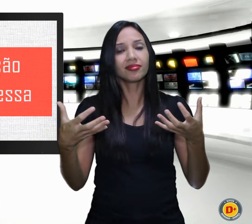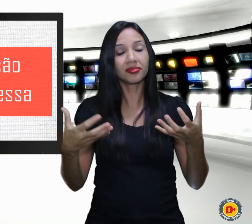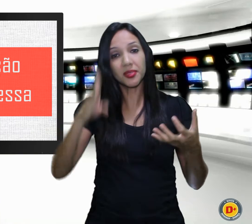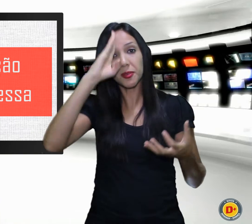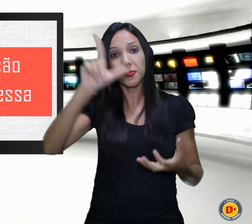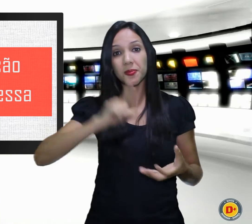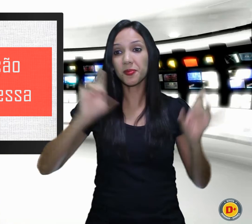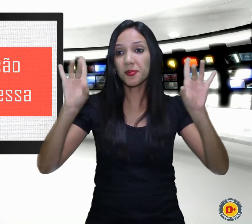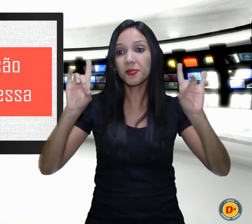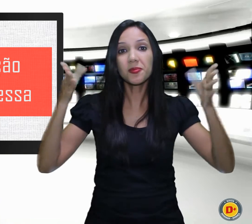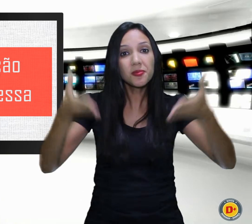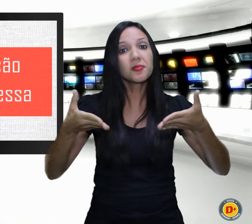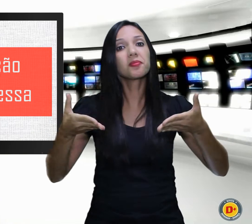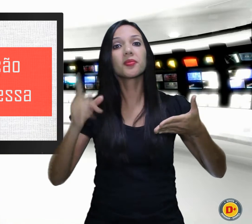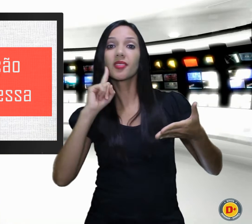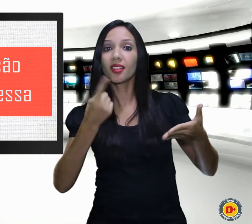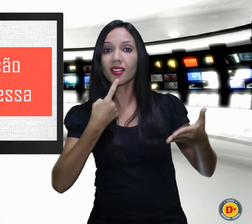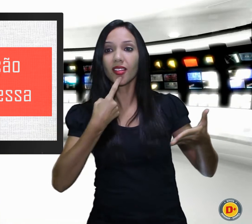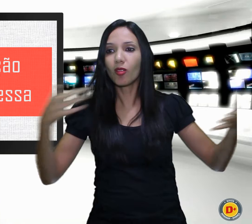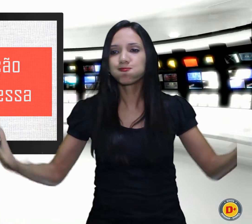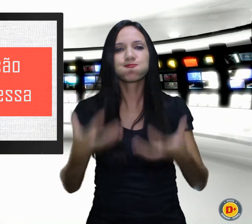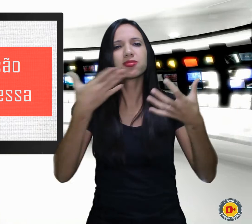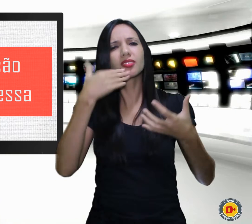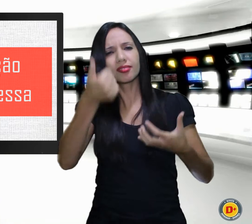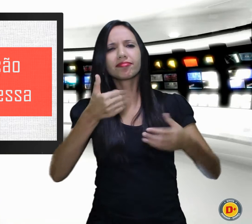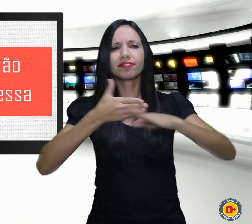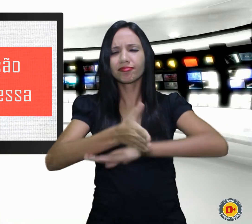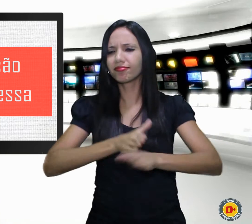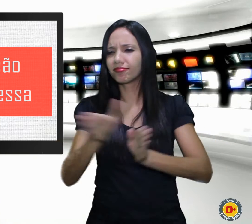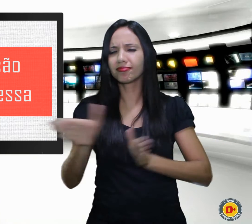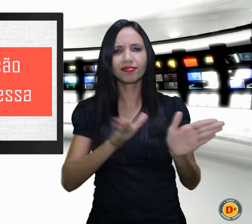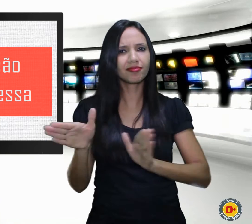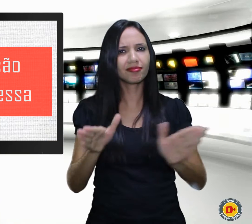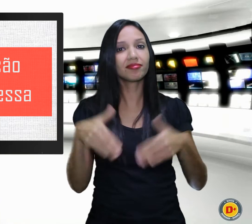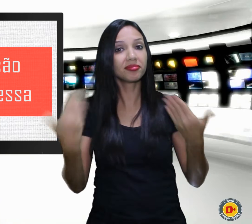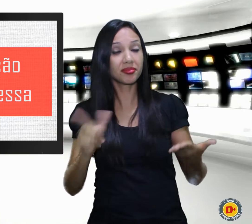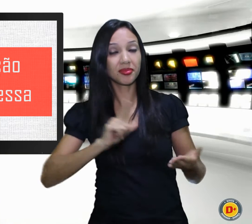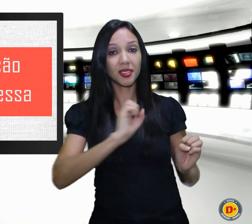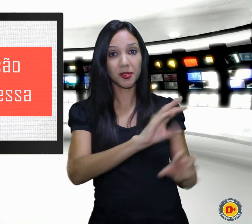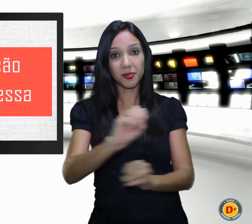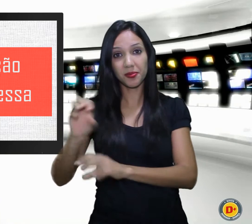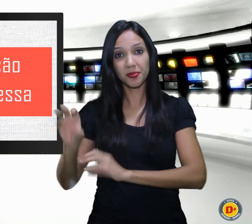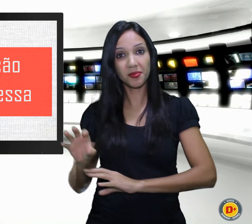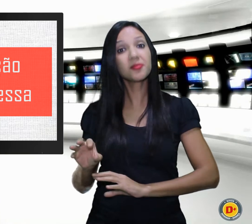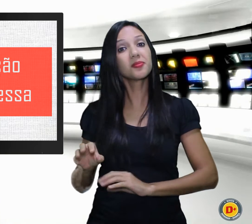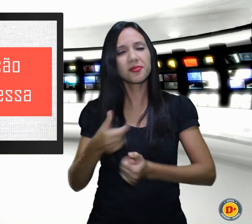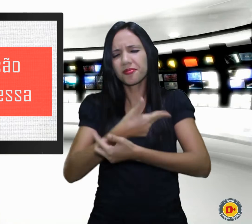dos surdos, o que poderia impulsionar melhorias na questão da acessibilidade, tanto na educação quanto nos demais contextos da